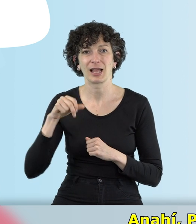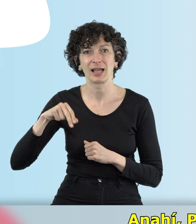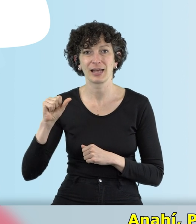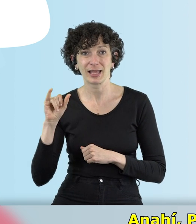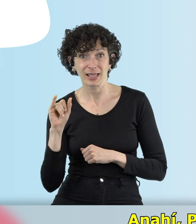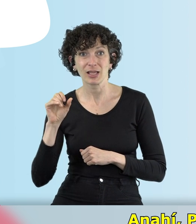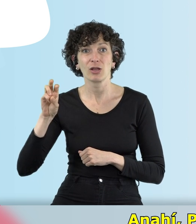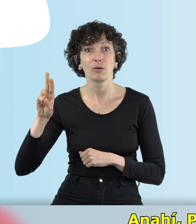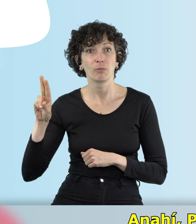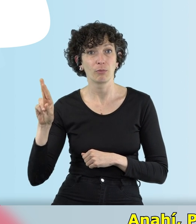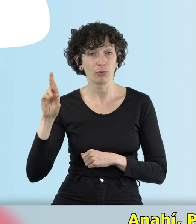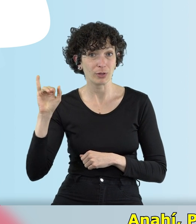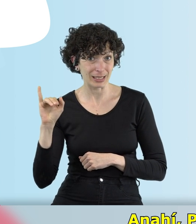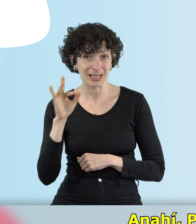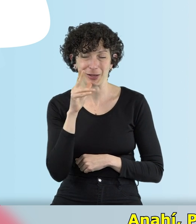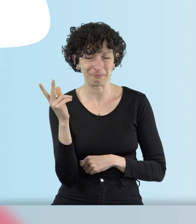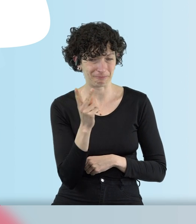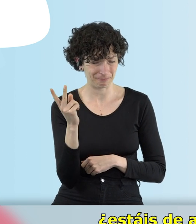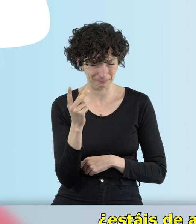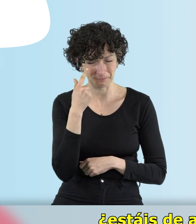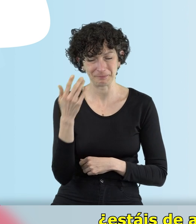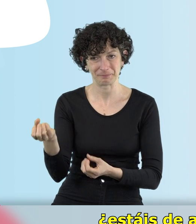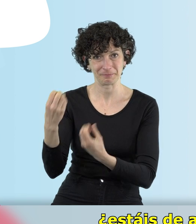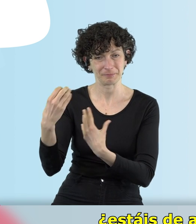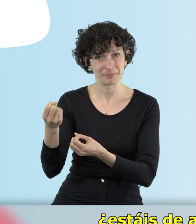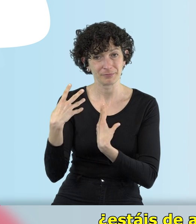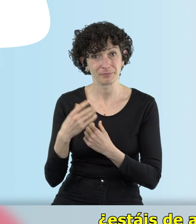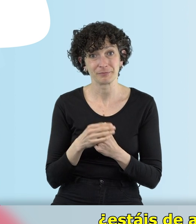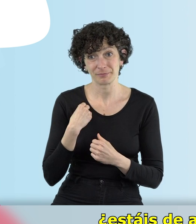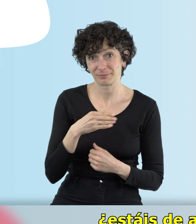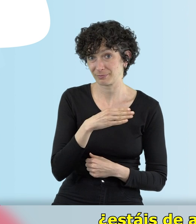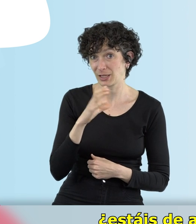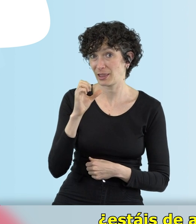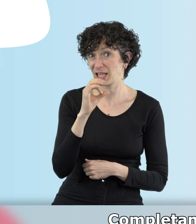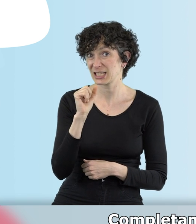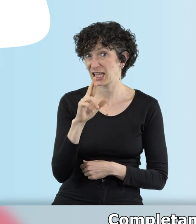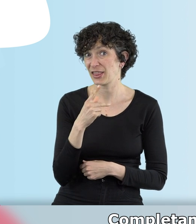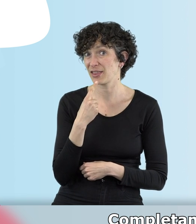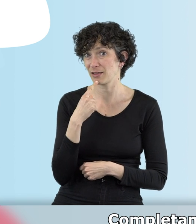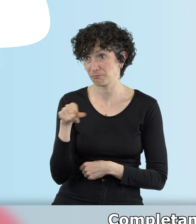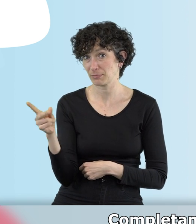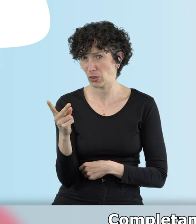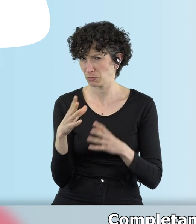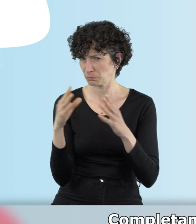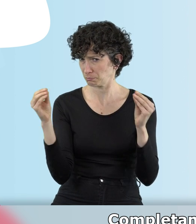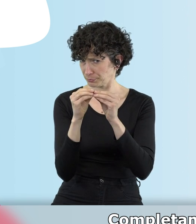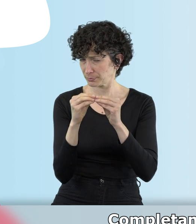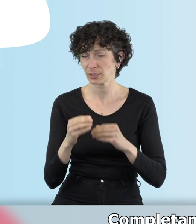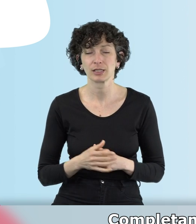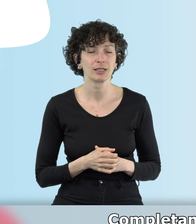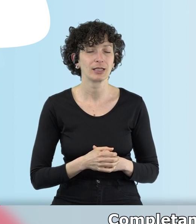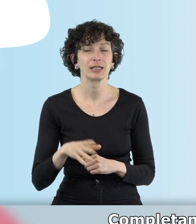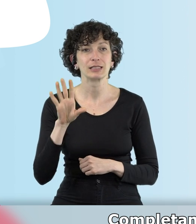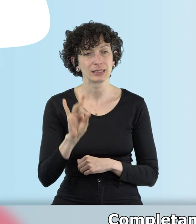Anaí y Puri, ahora con vosotros, con vosotras. ¿Estáis de acuerdo con lo que ha comentado César? Completamente. La verdad es